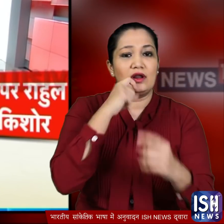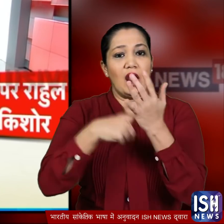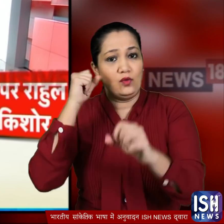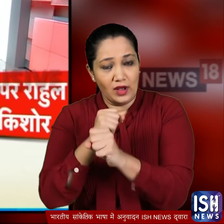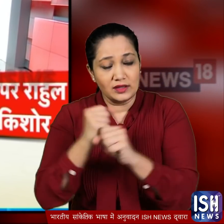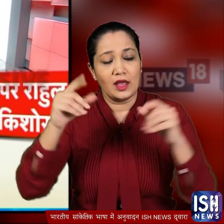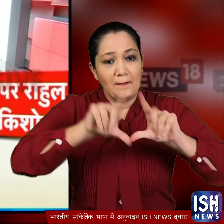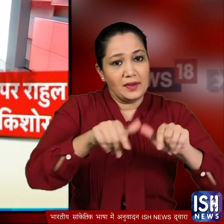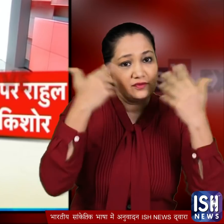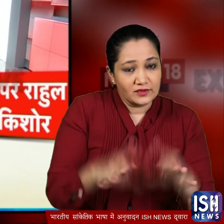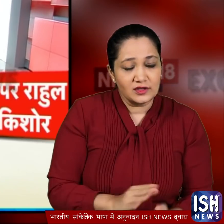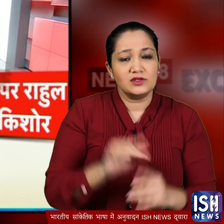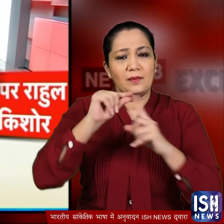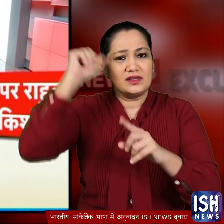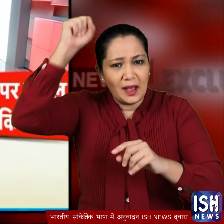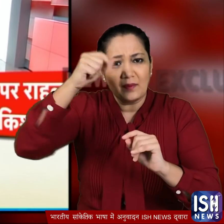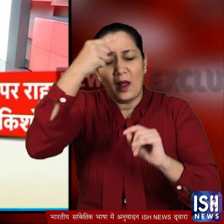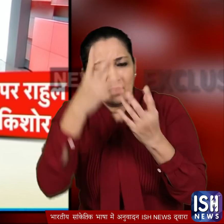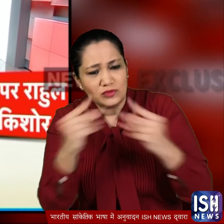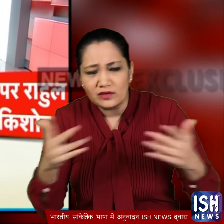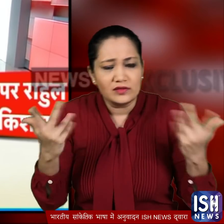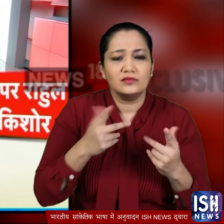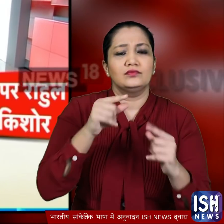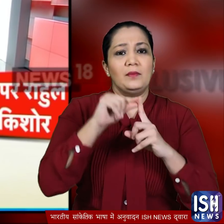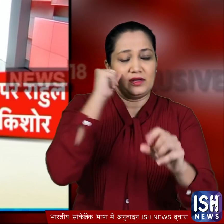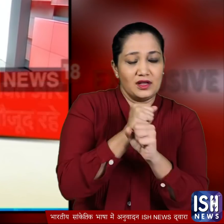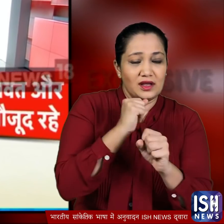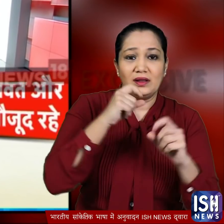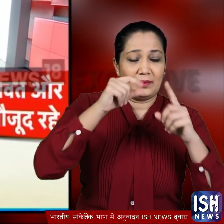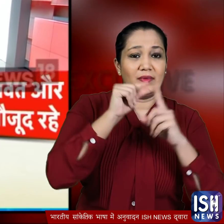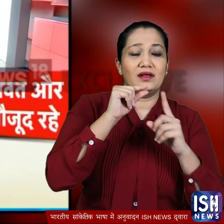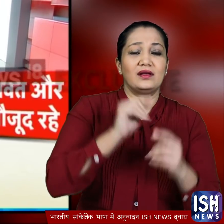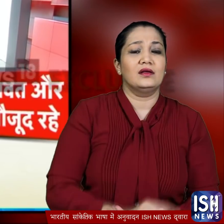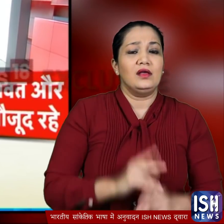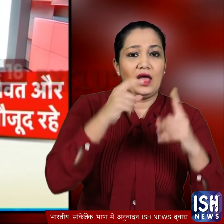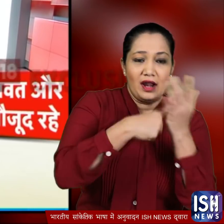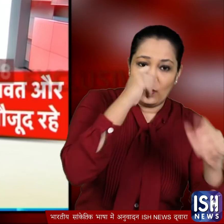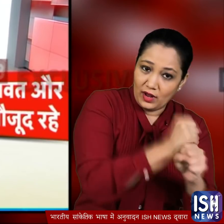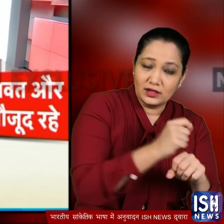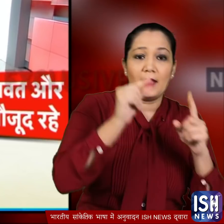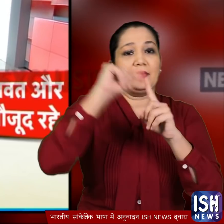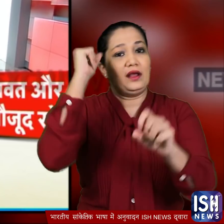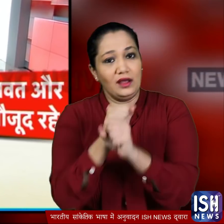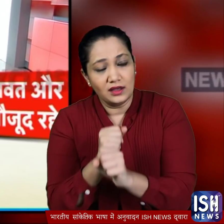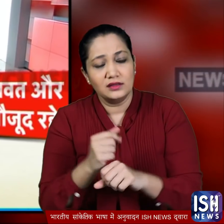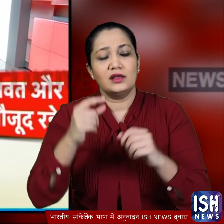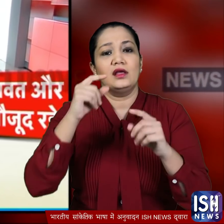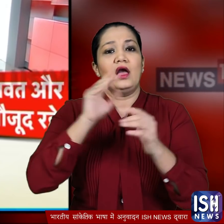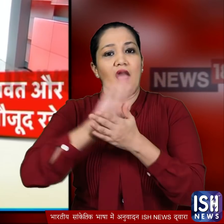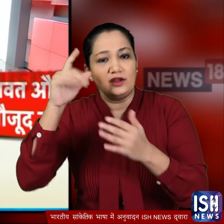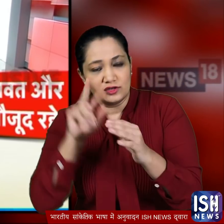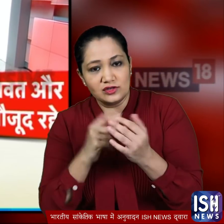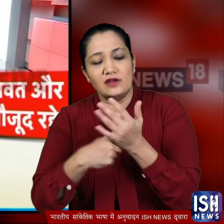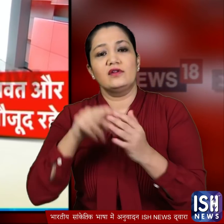राहुल गांधी की मुलाकात में पंजाब के संकट पर लंबी चर्चा हुई। प्रशांत किशोर के साथ हुई बैठक में राहुल गांधी के अलावा प्रियंका गांधी, हरीश